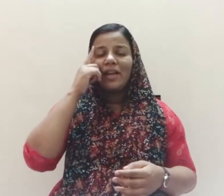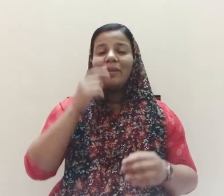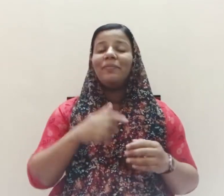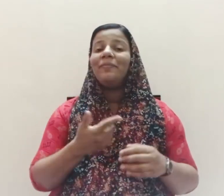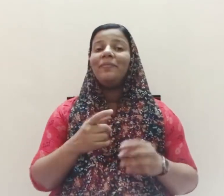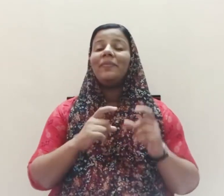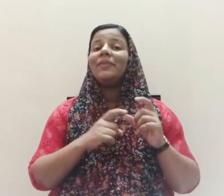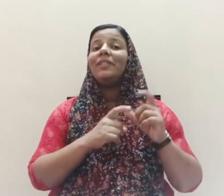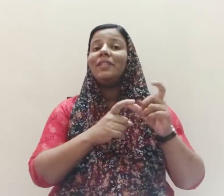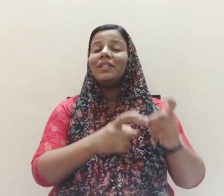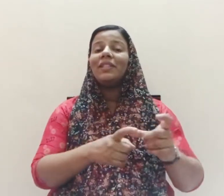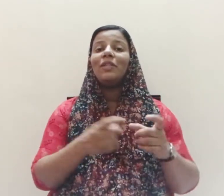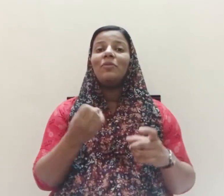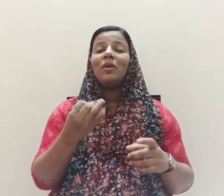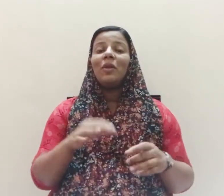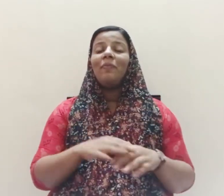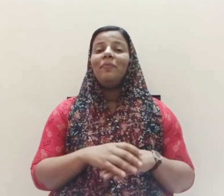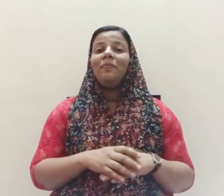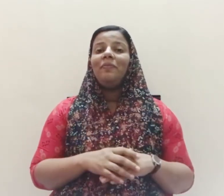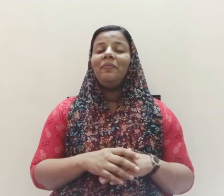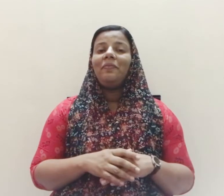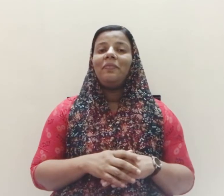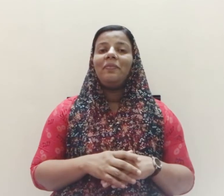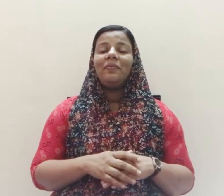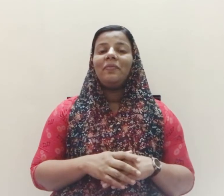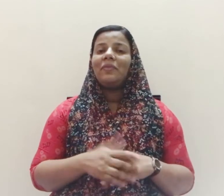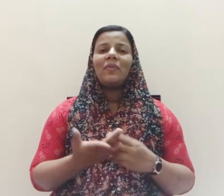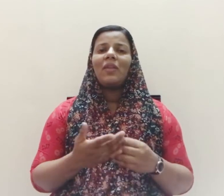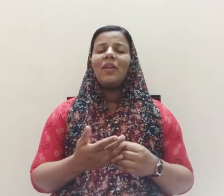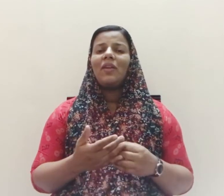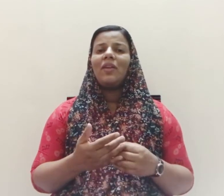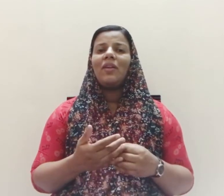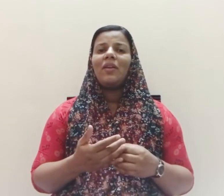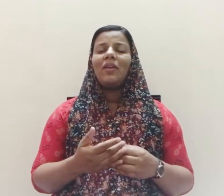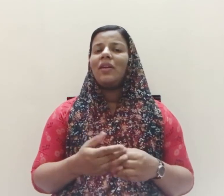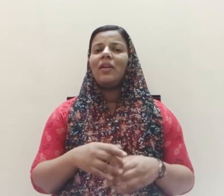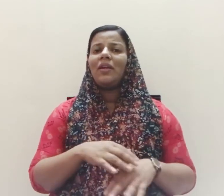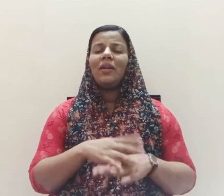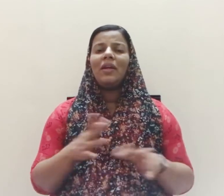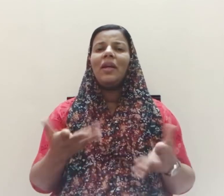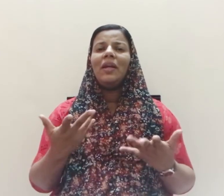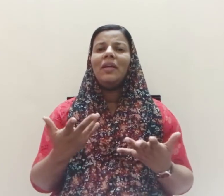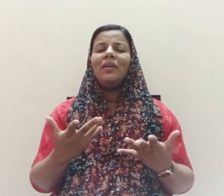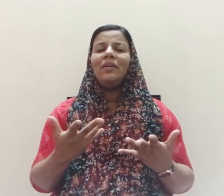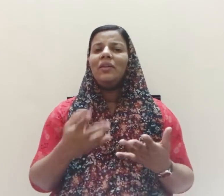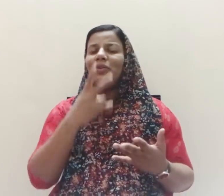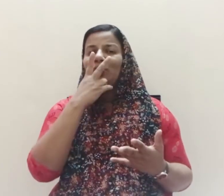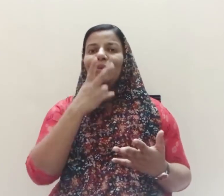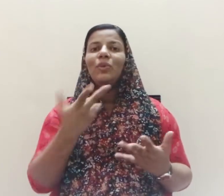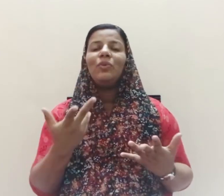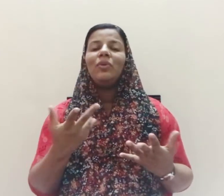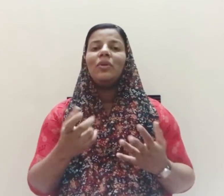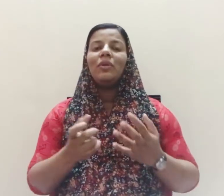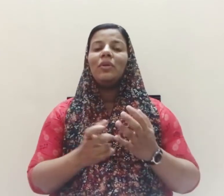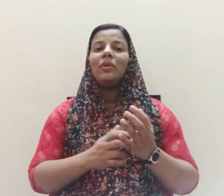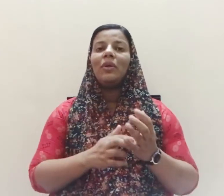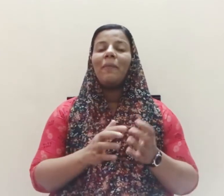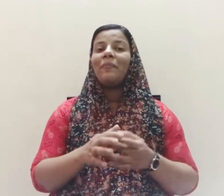അമൻ കടലിൽ അമൻ അവരധ്വാനിക്കുക, അവർ കടലിൽ നിന്ന് കയറി വരുമ്പോൾ അമൻ അവർ കാണുന്നത് എന്നാ, അമൻ തീയിൽ ചുട്ട മീനെ ഒക്കെ